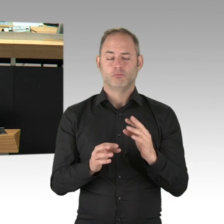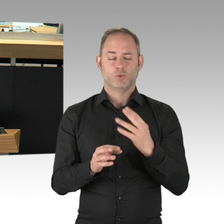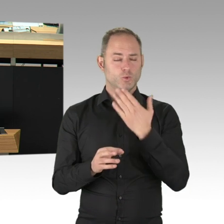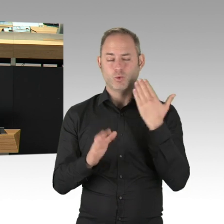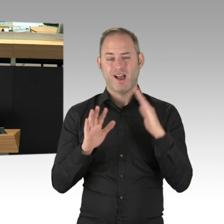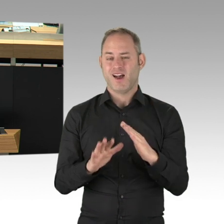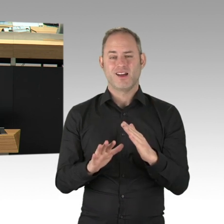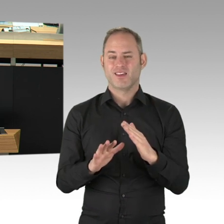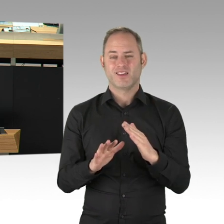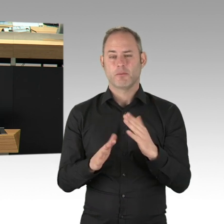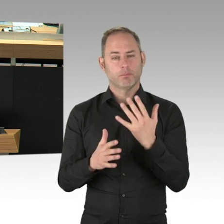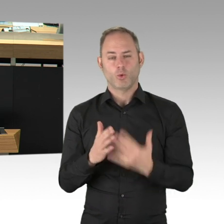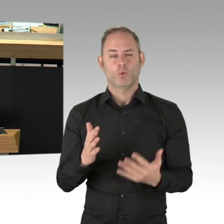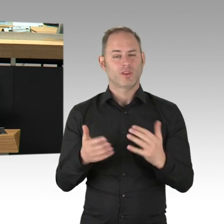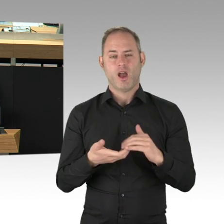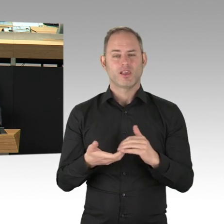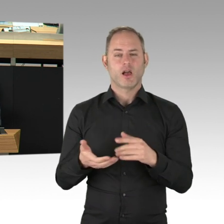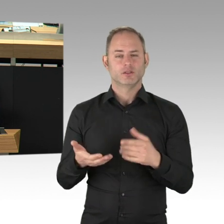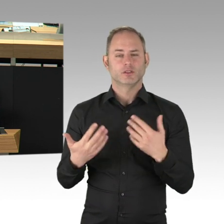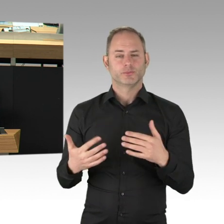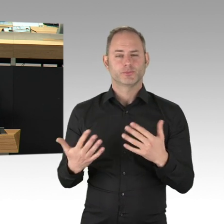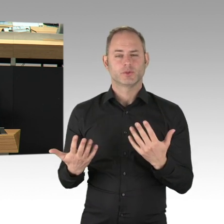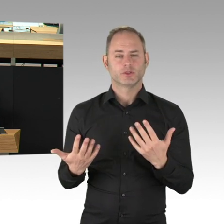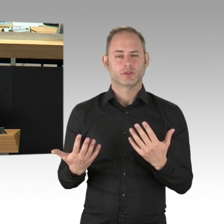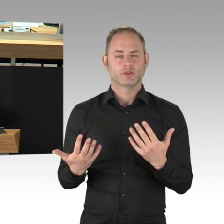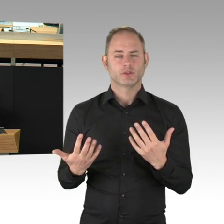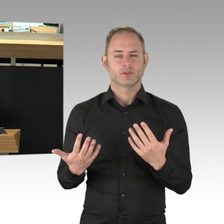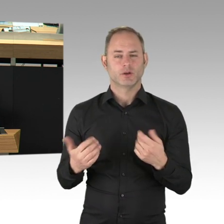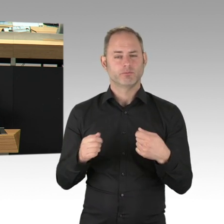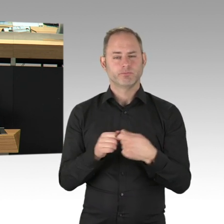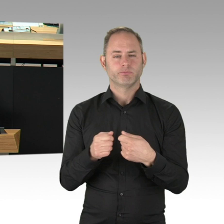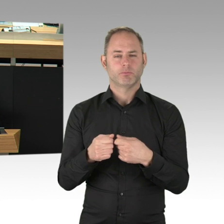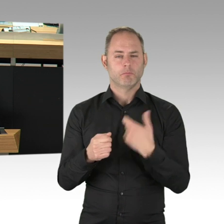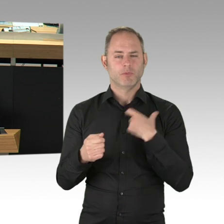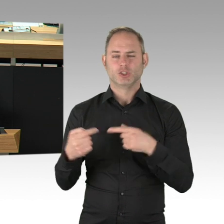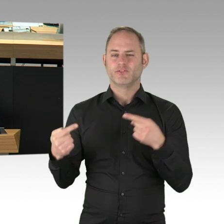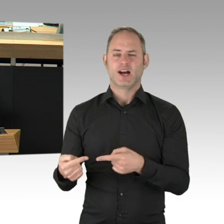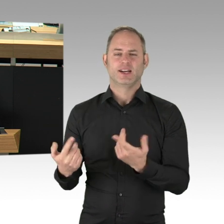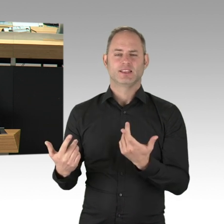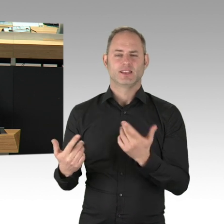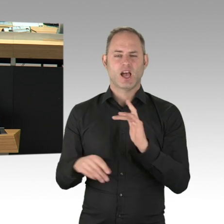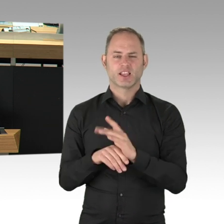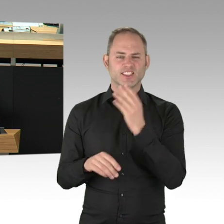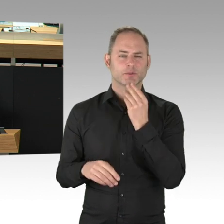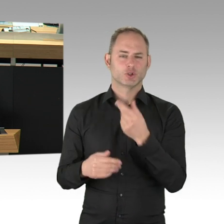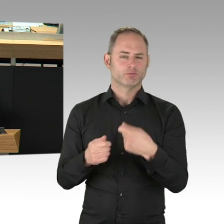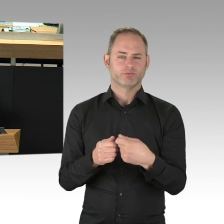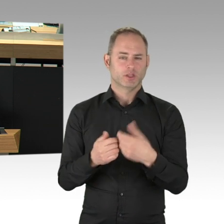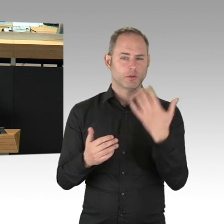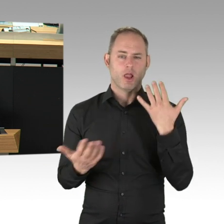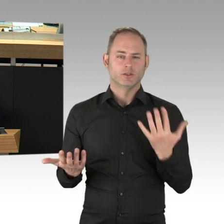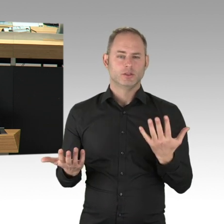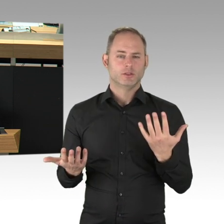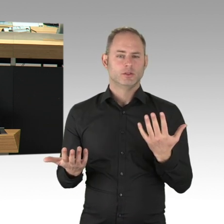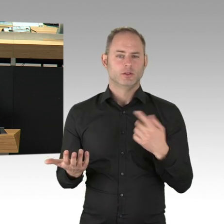trifft. Zurückgekehrt ist inzwischen leider auch die judenfeindliche Sprache der Nationalsozialisten. Wiederbelebt wurde sie hier